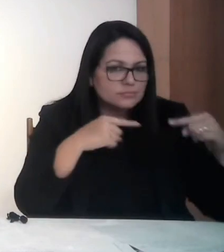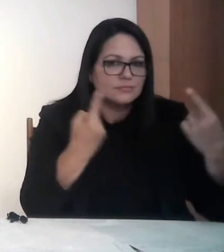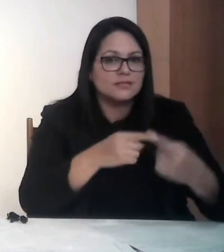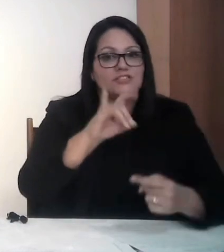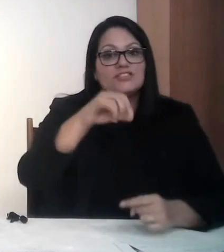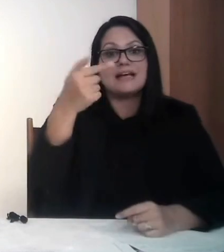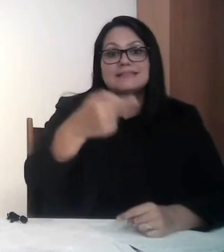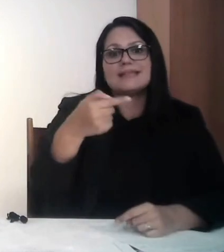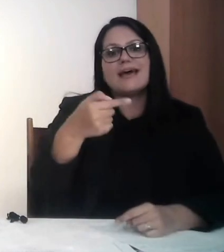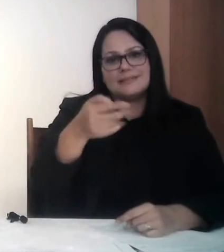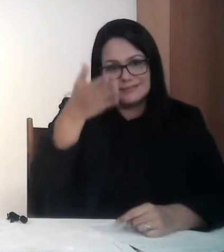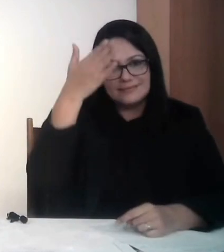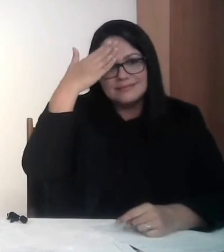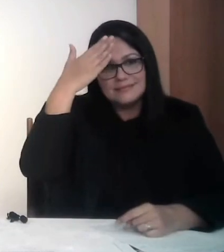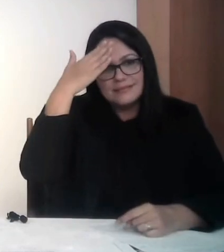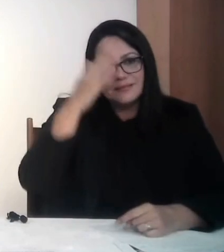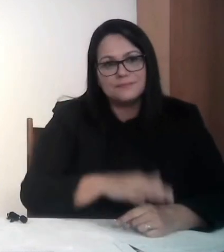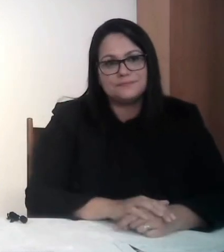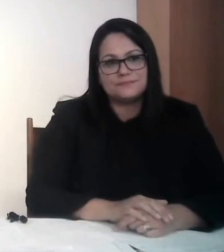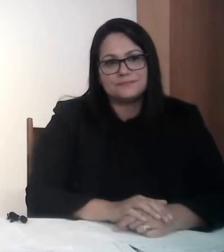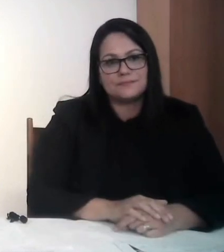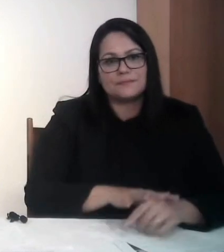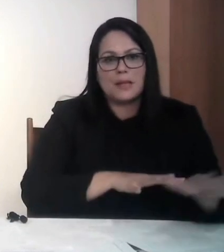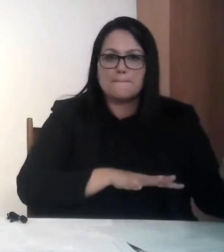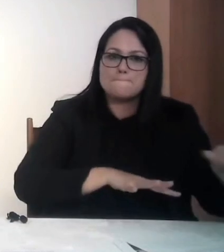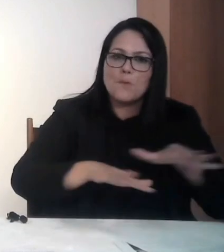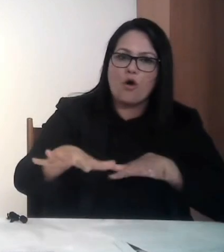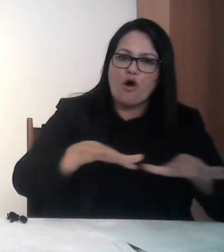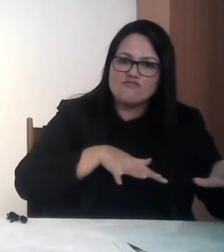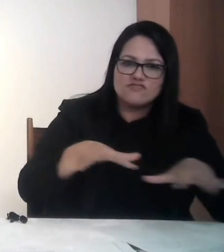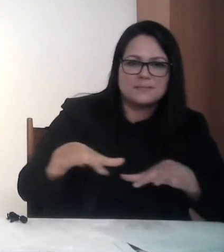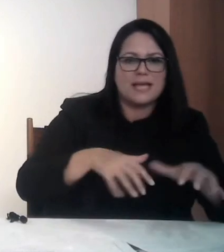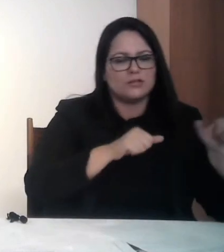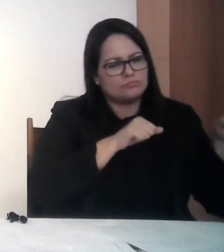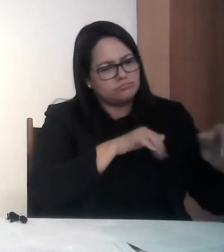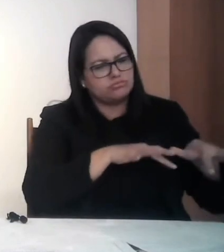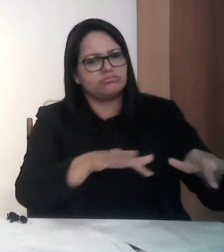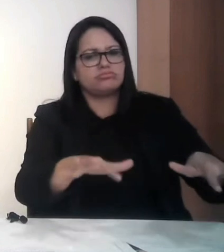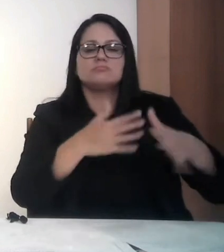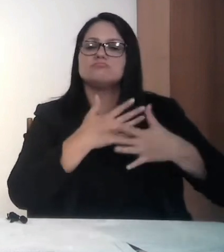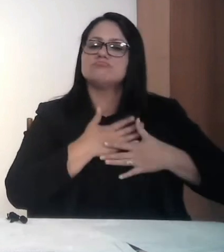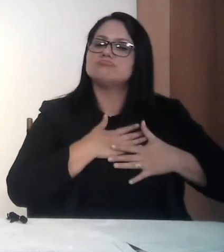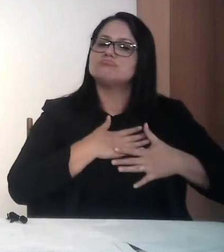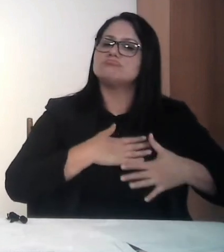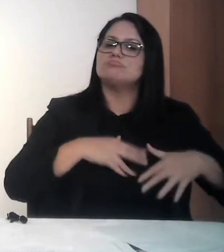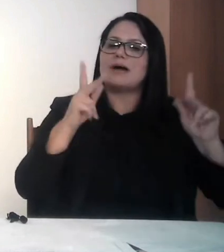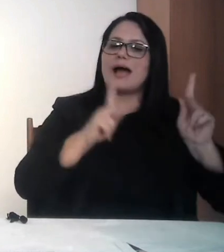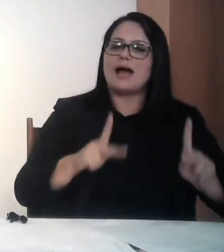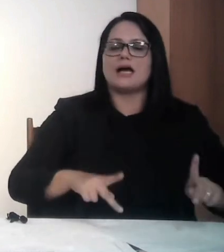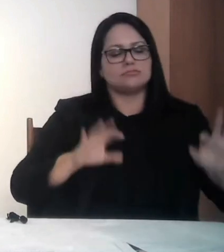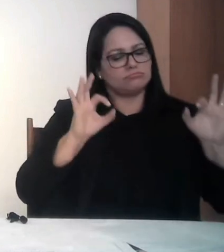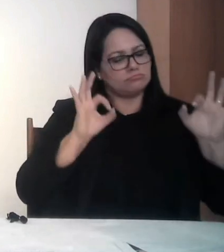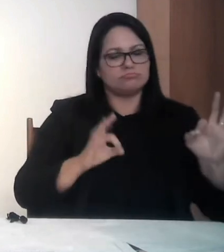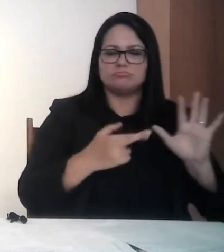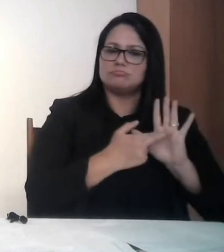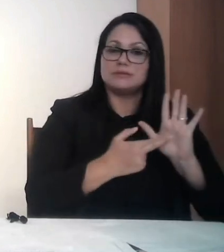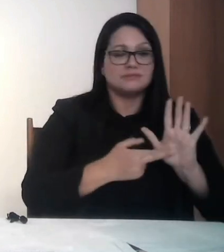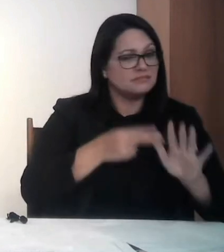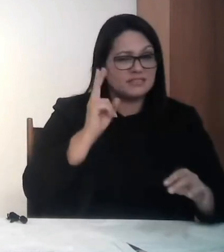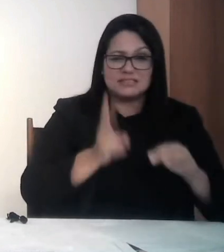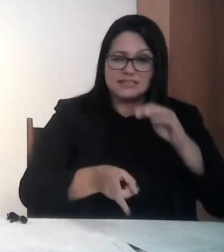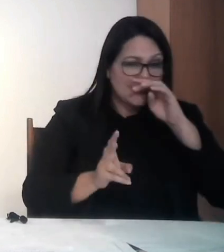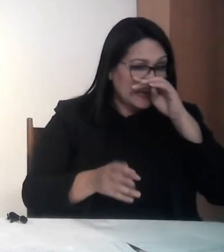Dia 7, né, tem aí um grande movimento popular, pacífico, ordeiro, como sempre